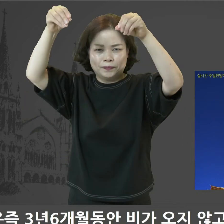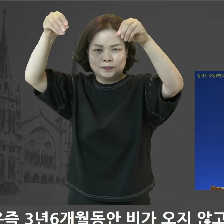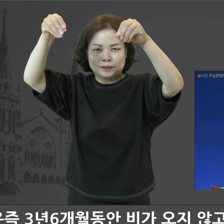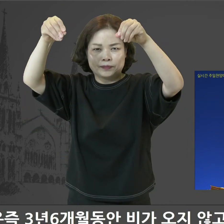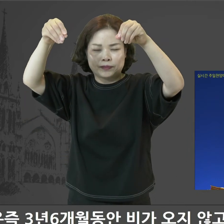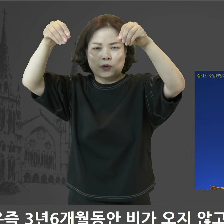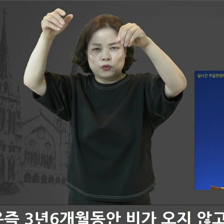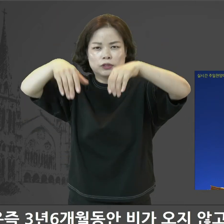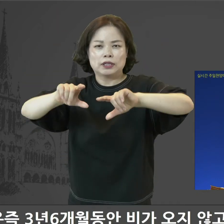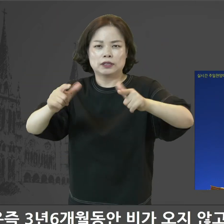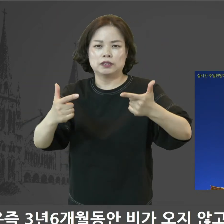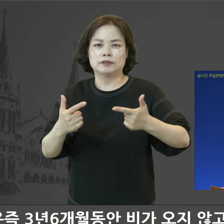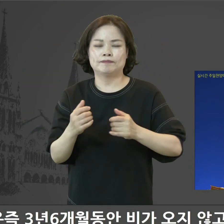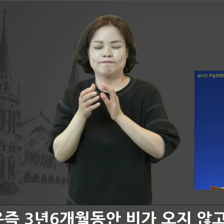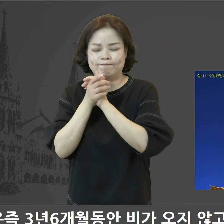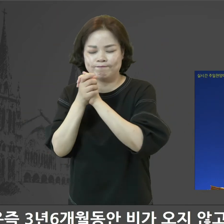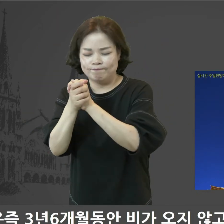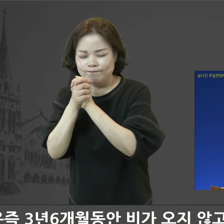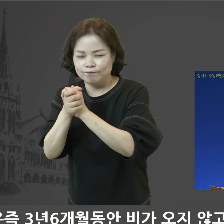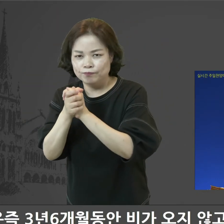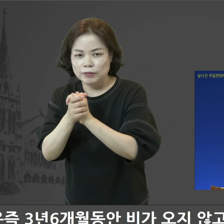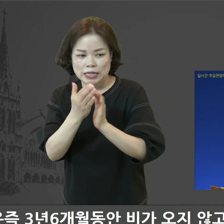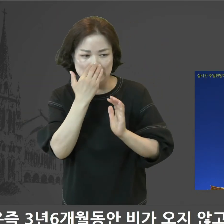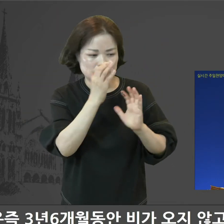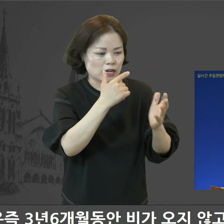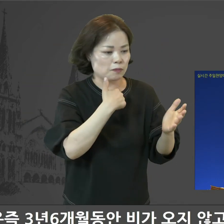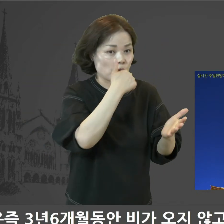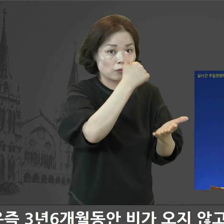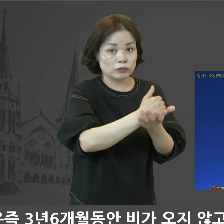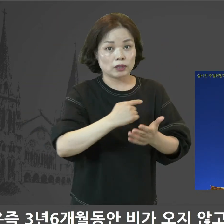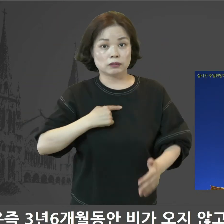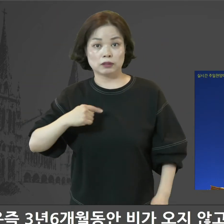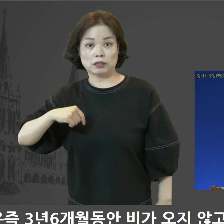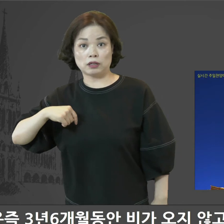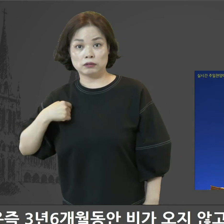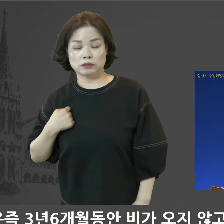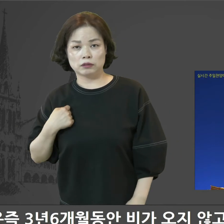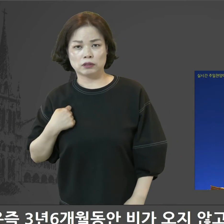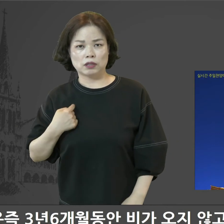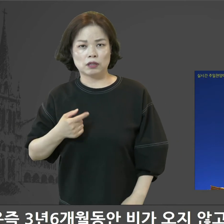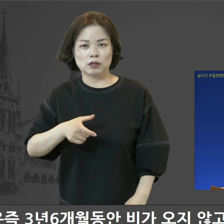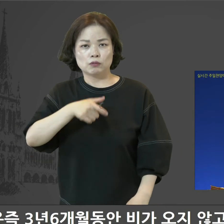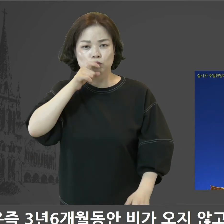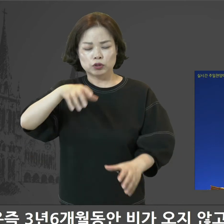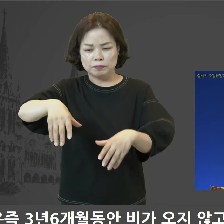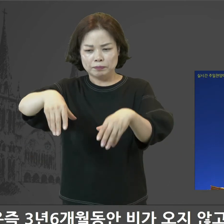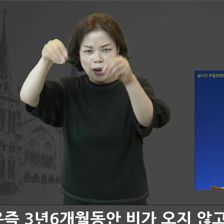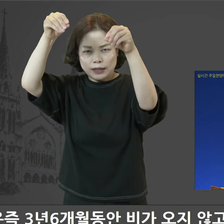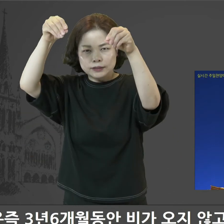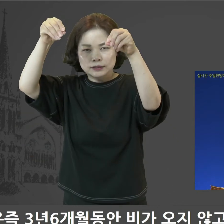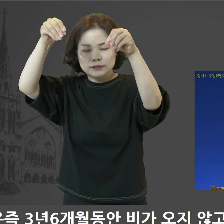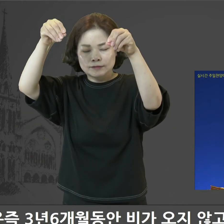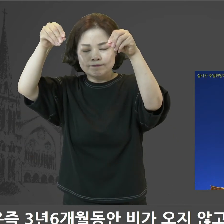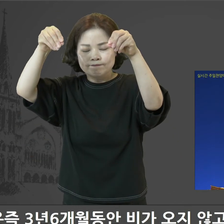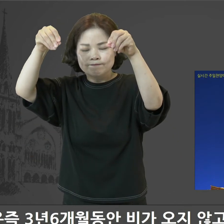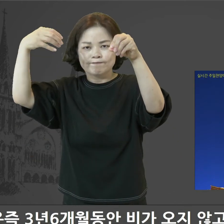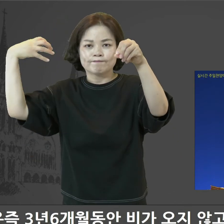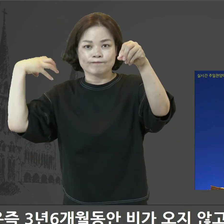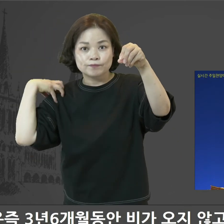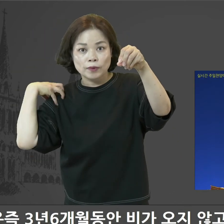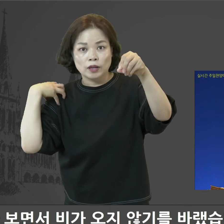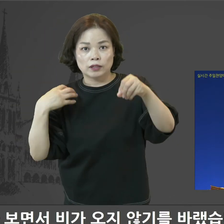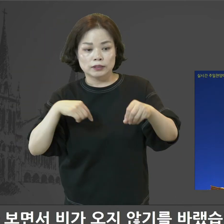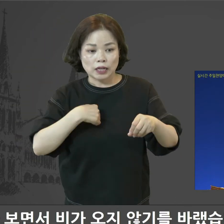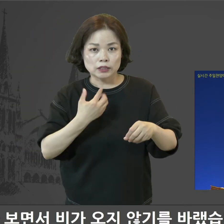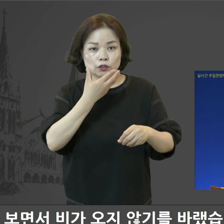기도했습니다. 이스라엘의 범죄를 위해 자기 자신도 물이 마르게 되는 고통을 감수했던 것이죠.